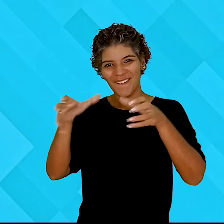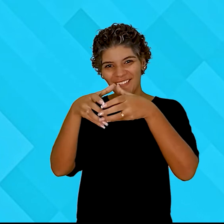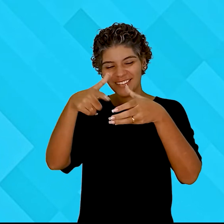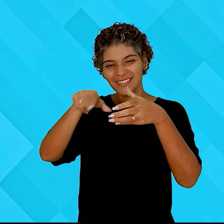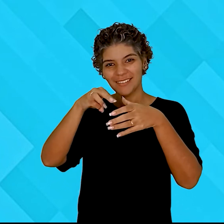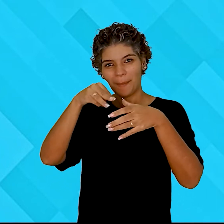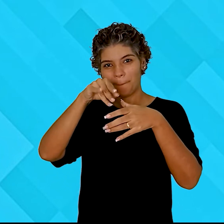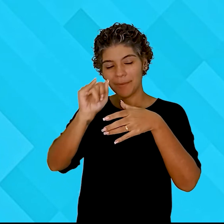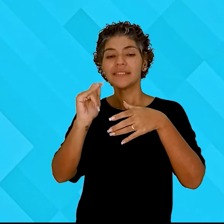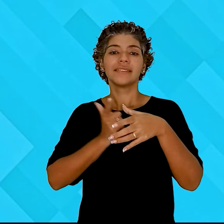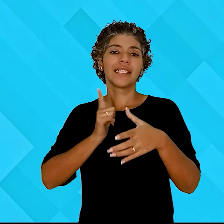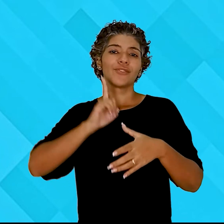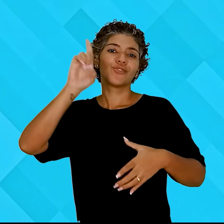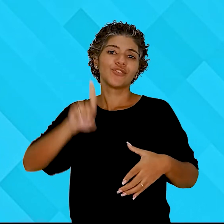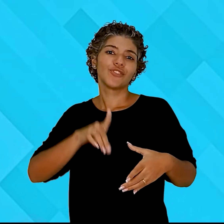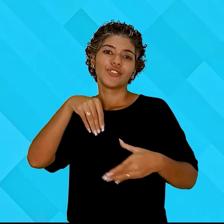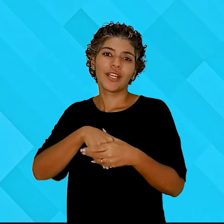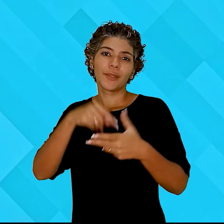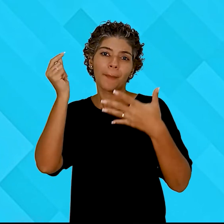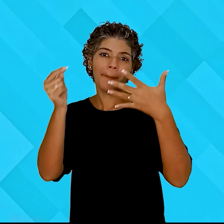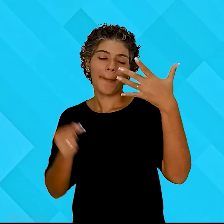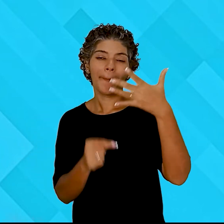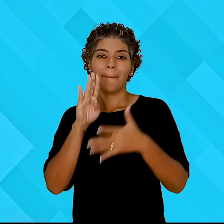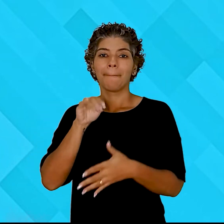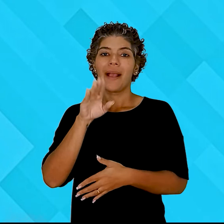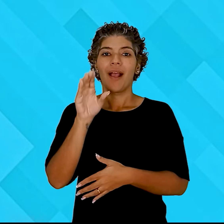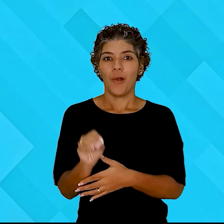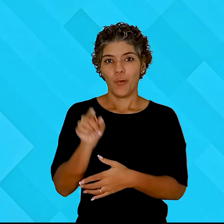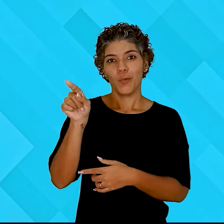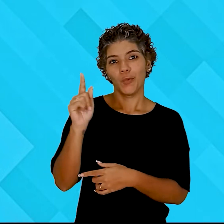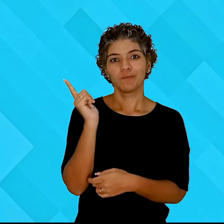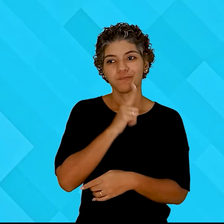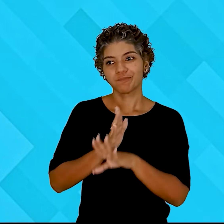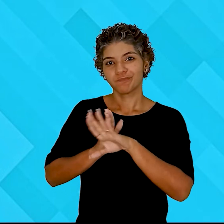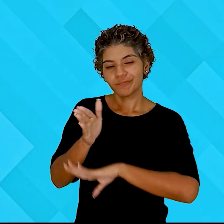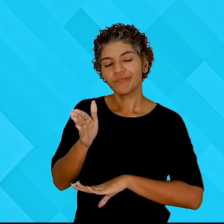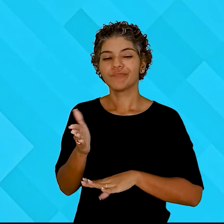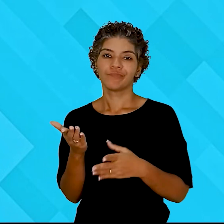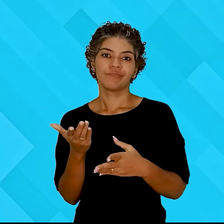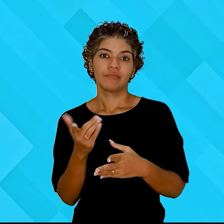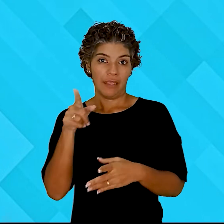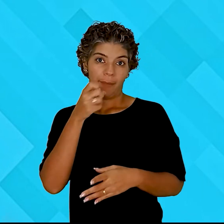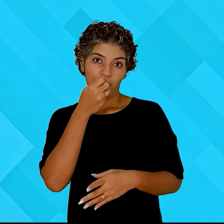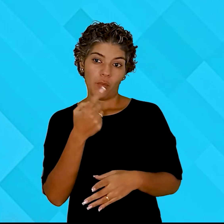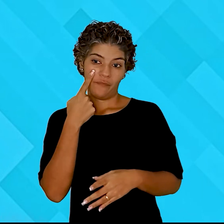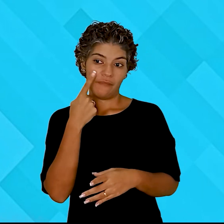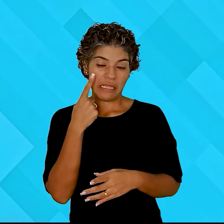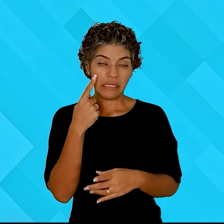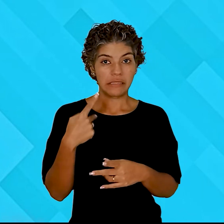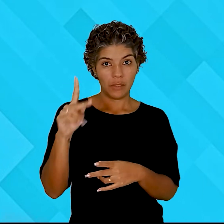microempreendedor individual, você passa a ter alguns recursos financeiros disponíveis na sua instituição bancária. É sempre bom conferir se isso de fato está